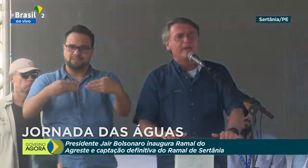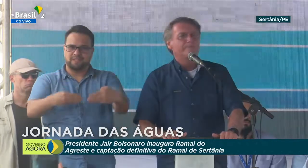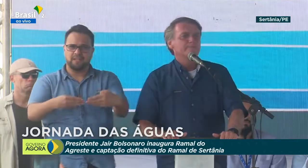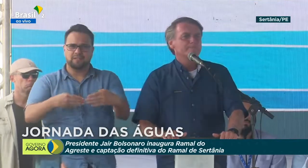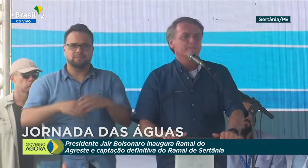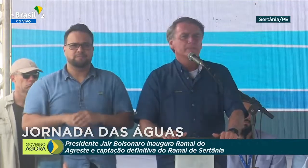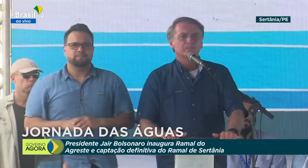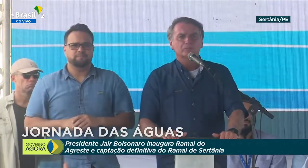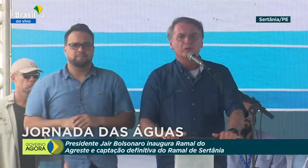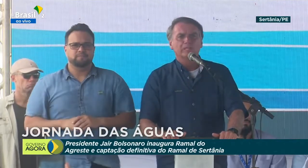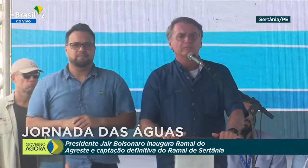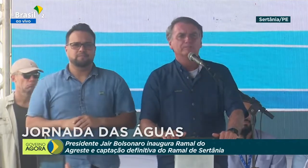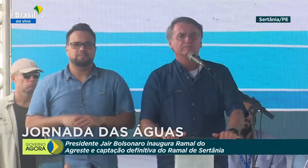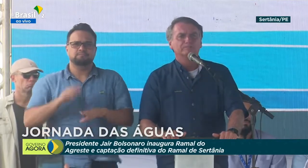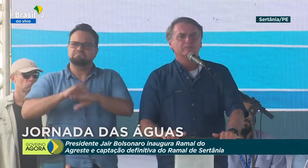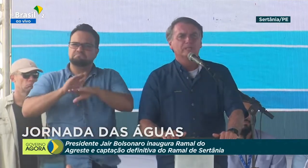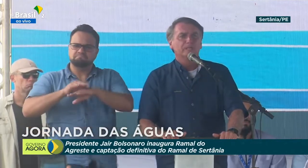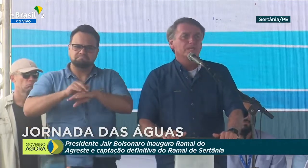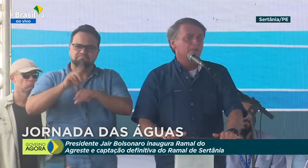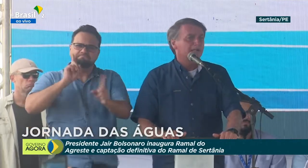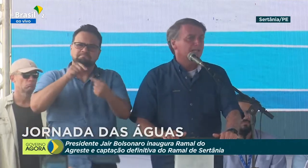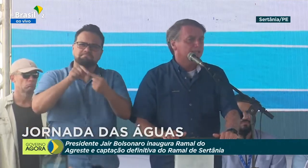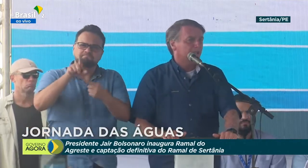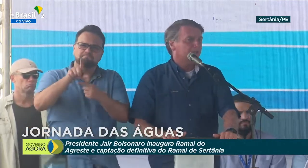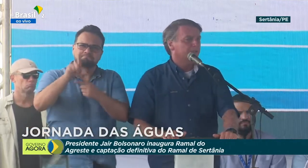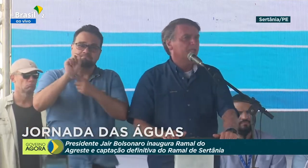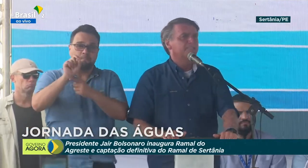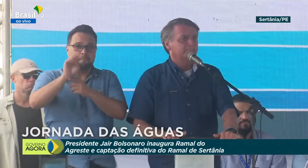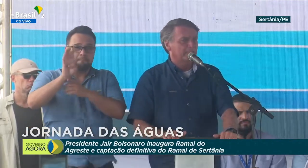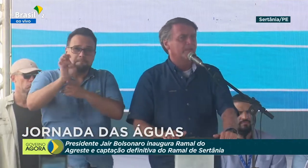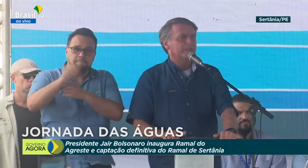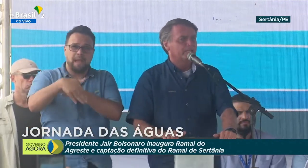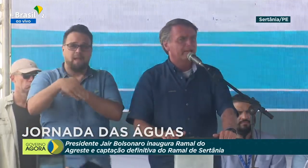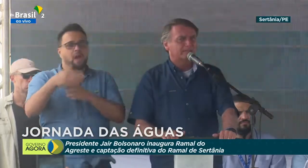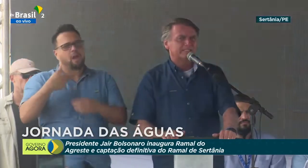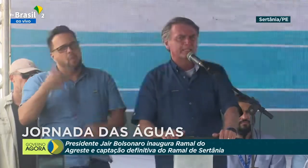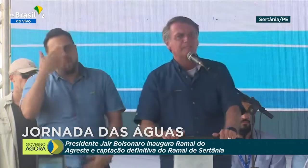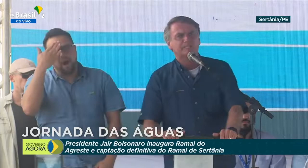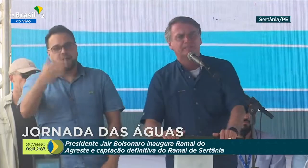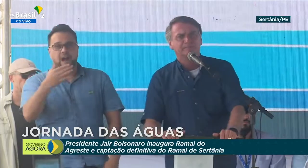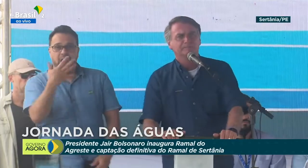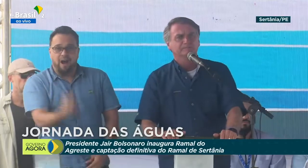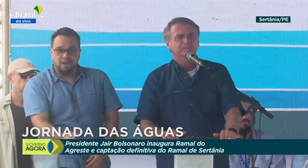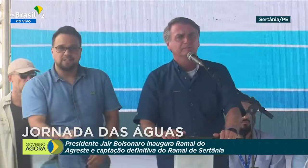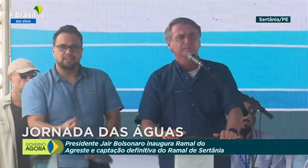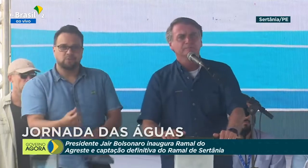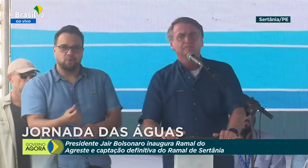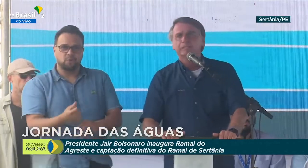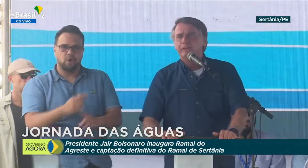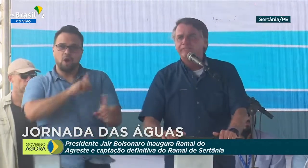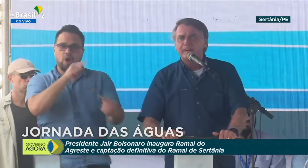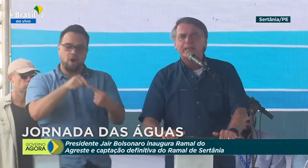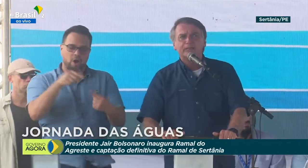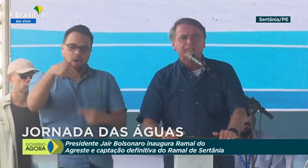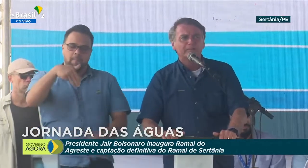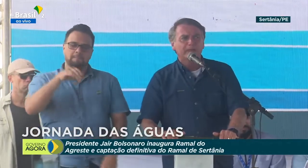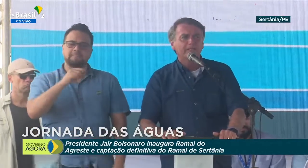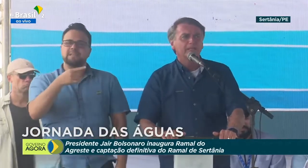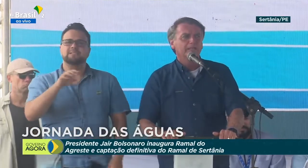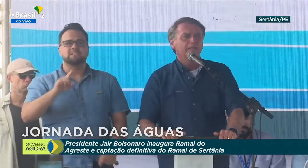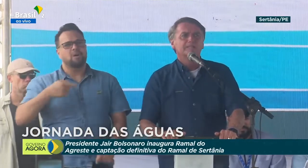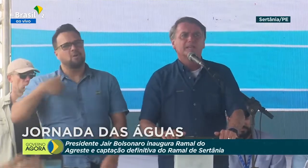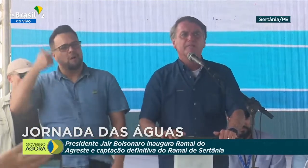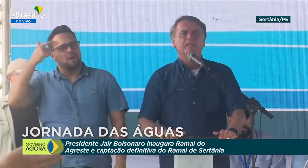muito bem escolhido e eu agradeço que eles tenham aceitado essa missão, que não é fácil